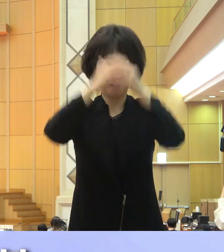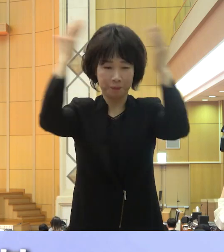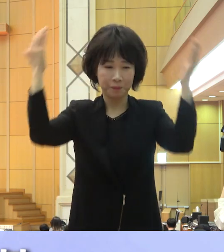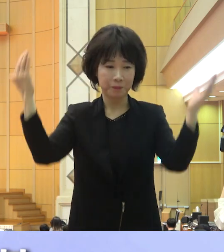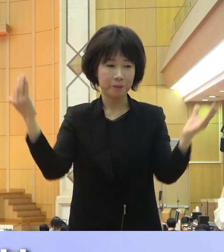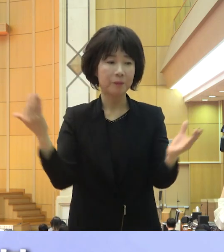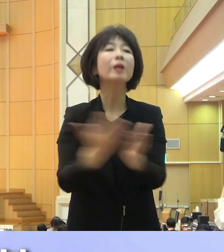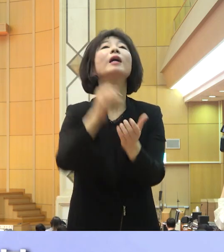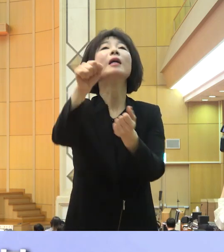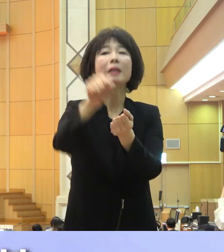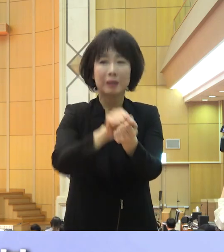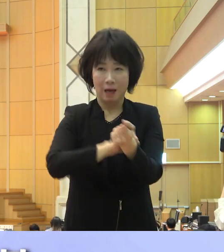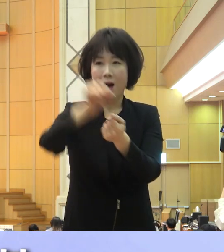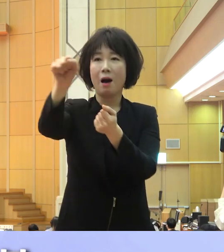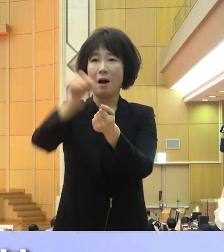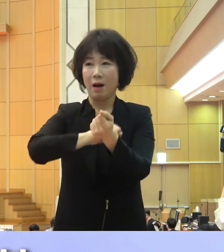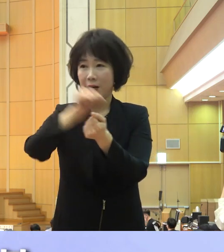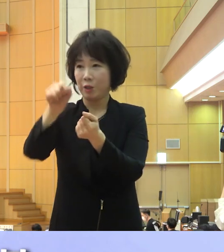보혈로